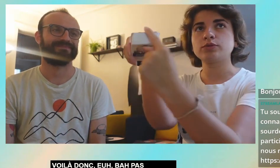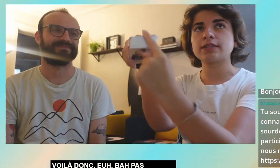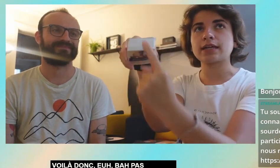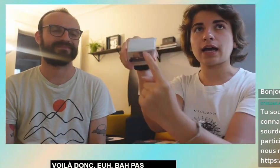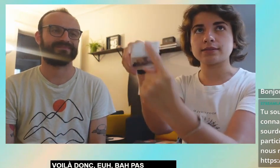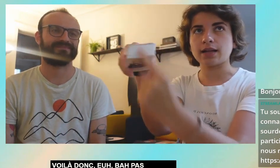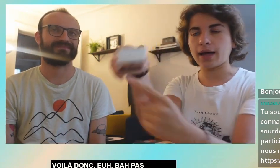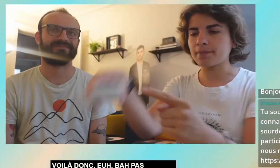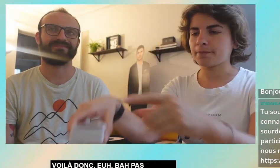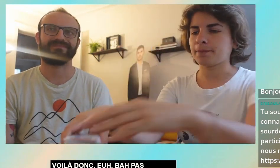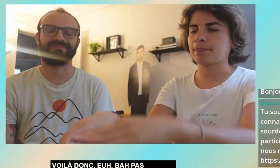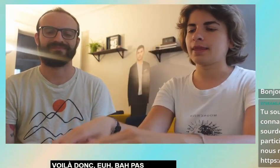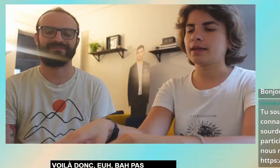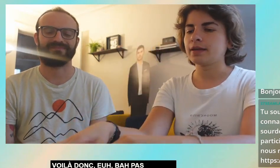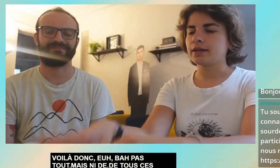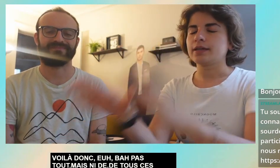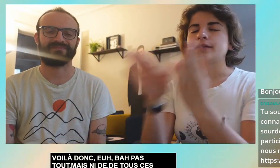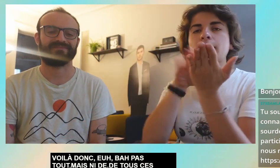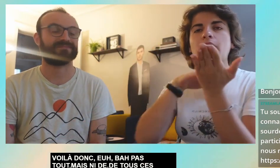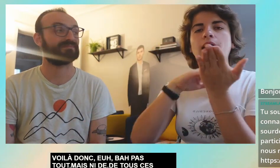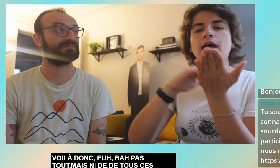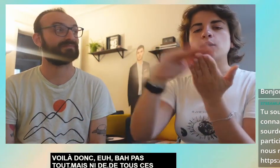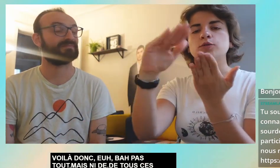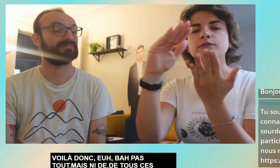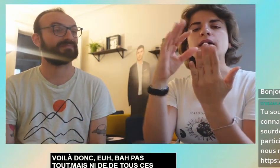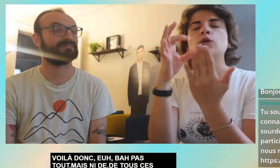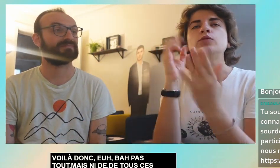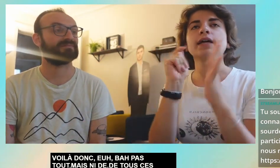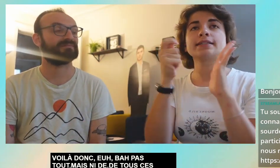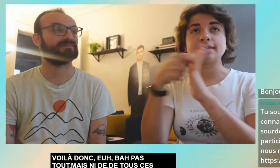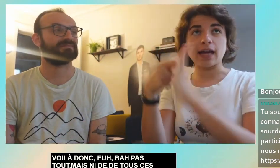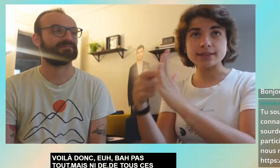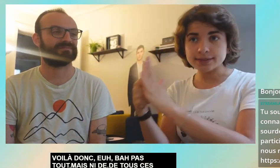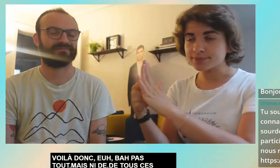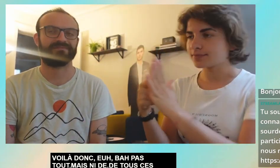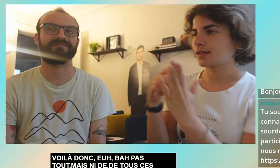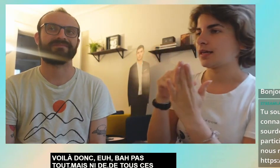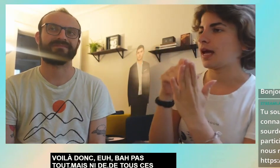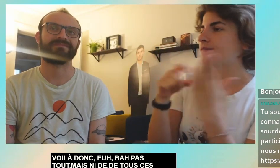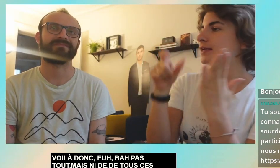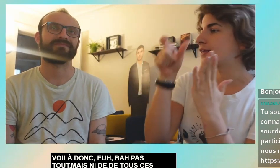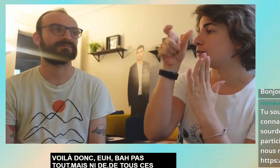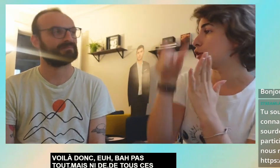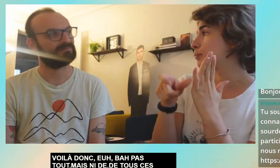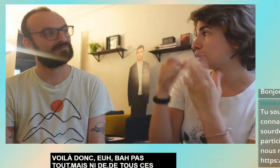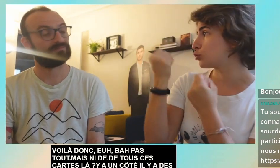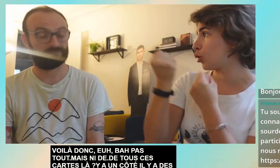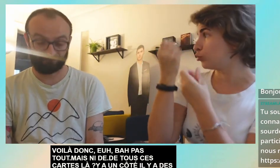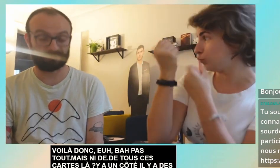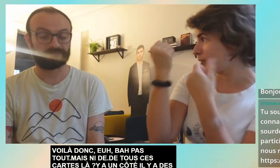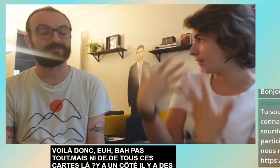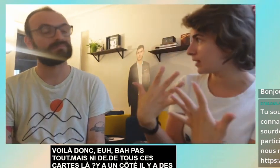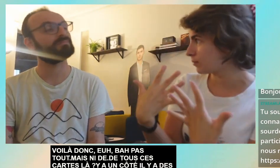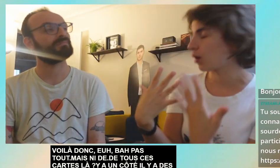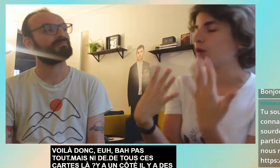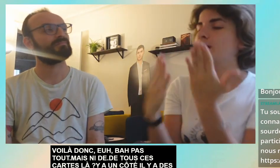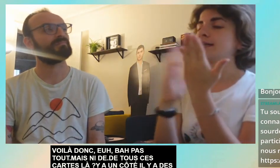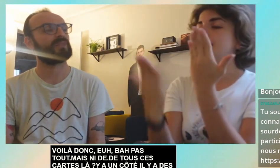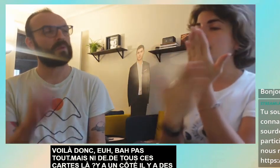ces cartes-là. Il y a un côté où il y a des dates avec les personnes ou événements.